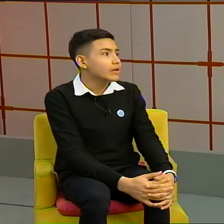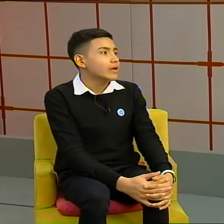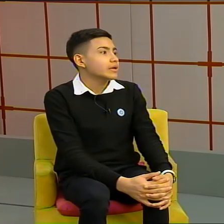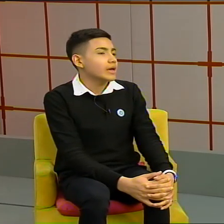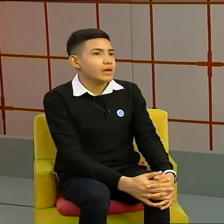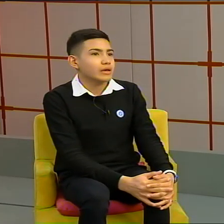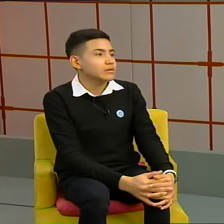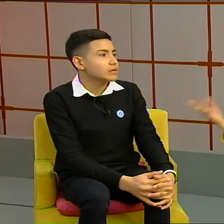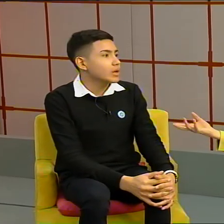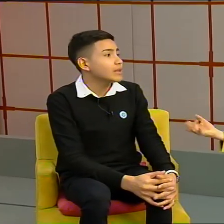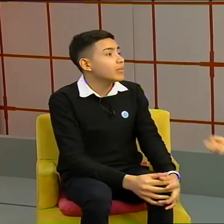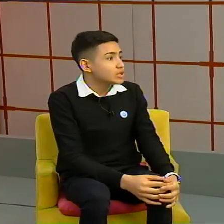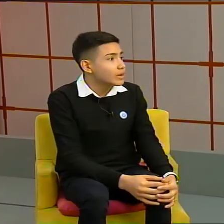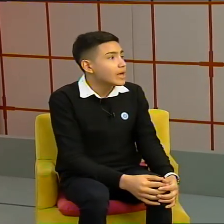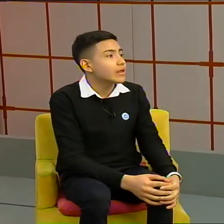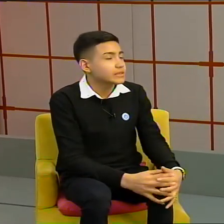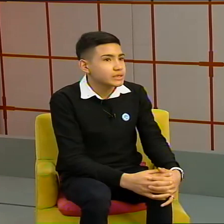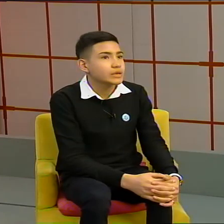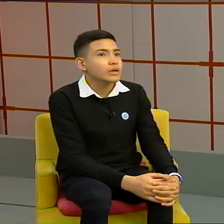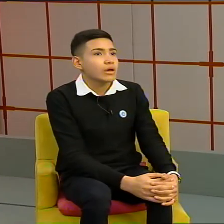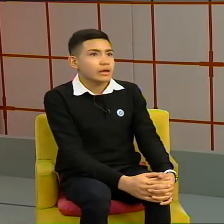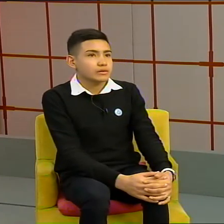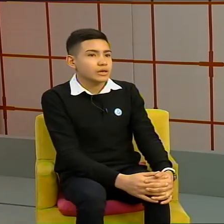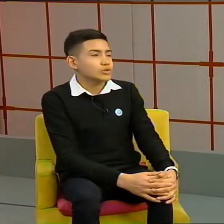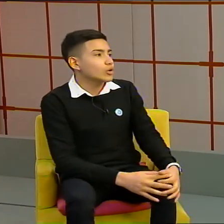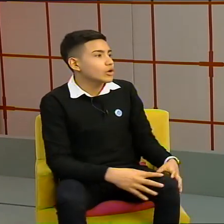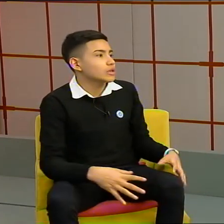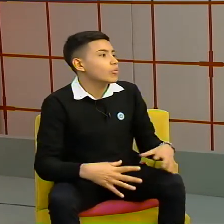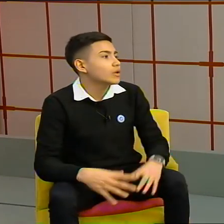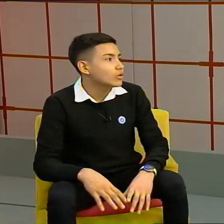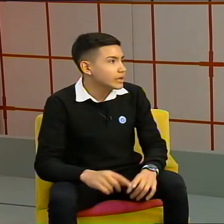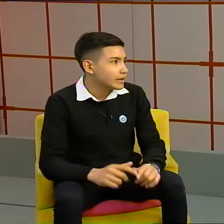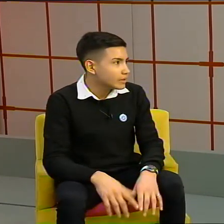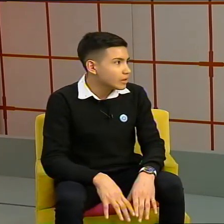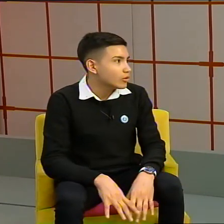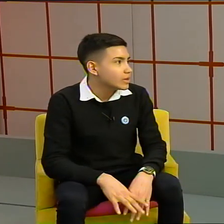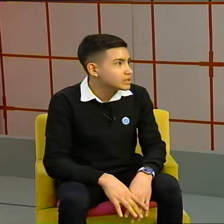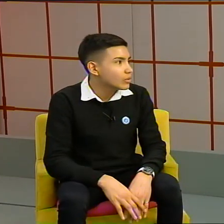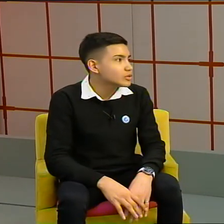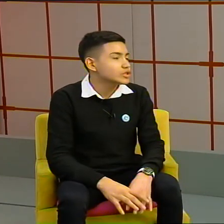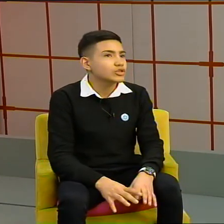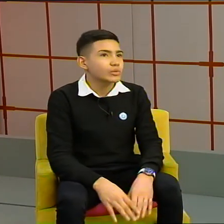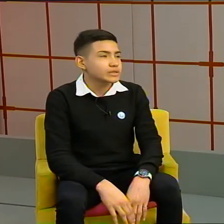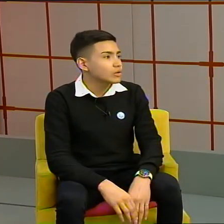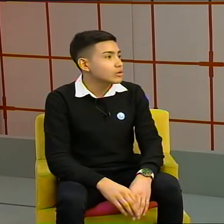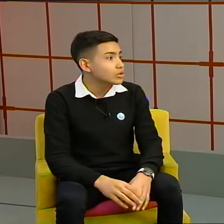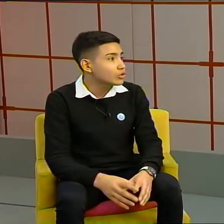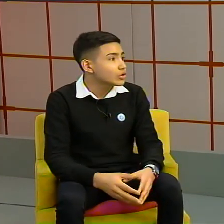Totalmente, que brinda posibilidades, ¿no? Que posibilidades, sí. Es un colegio que está cumpliendo en este 2019 sus 155 años de historia.